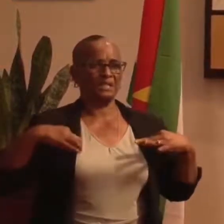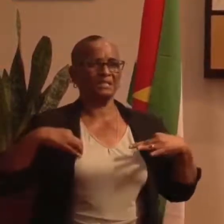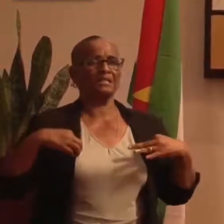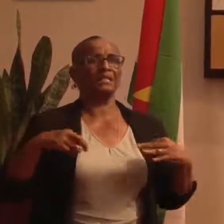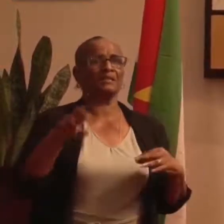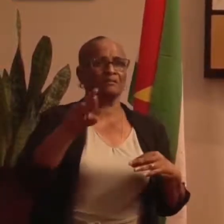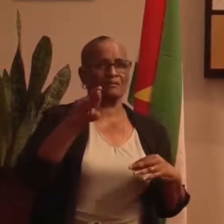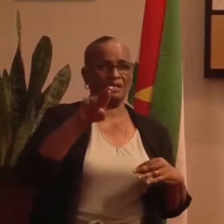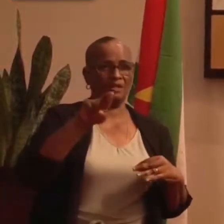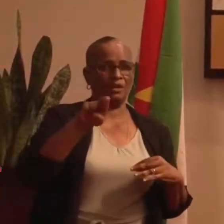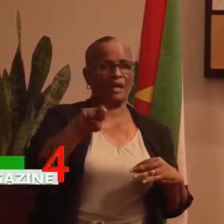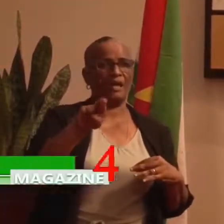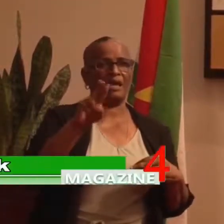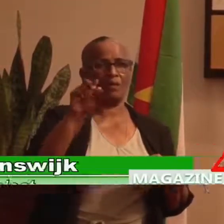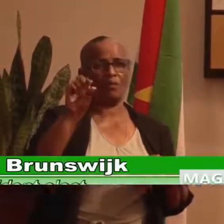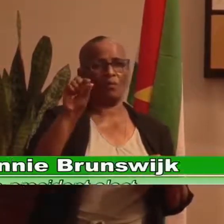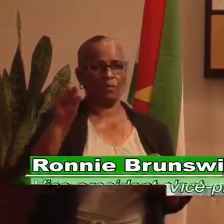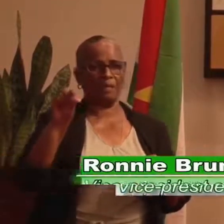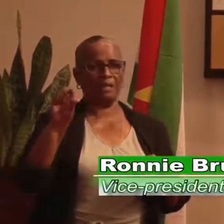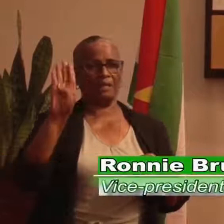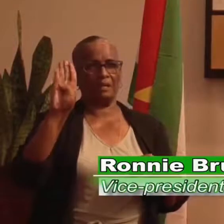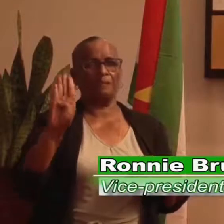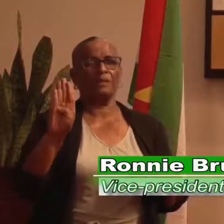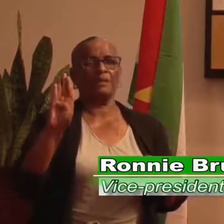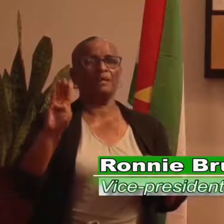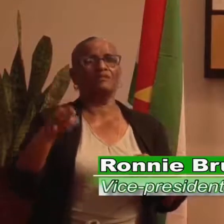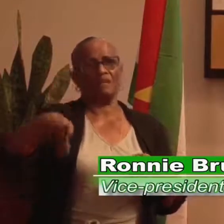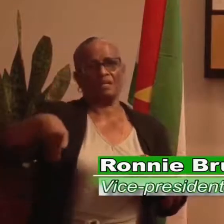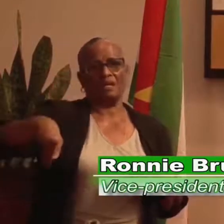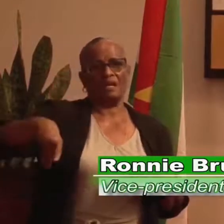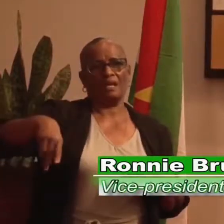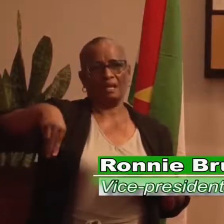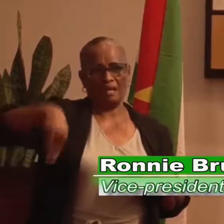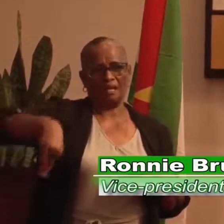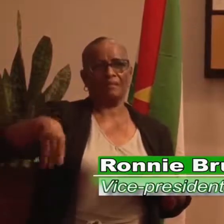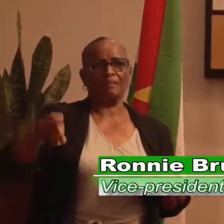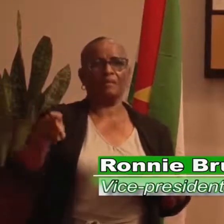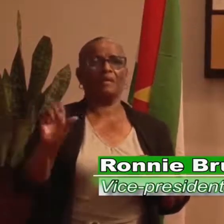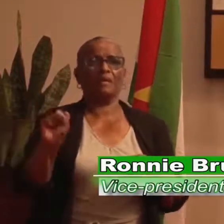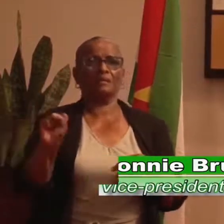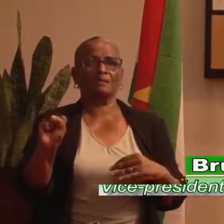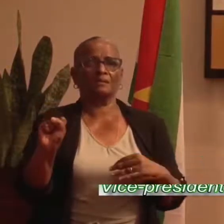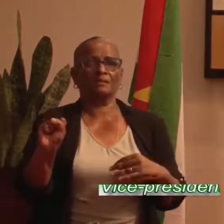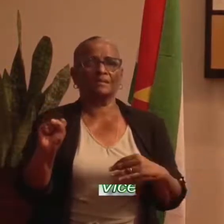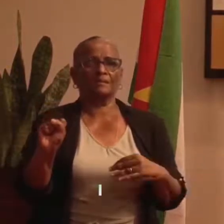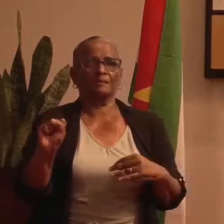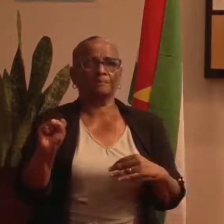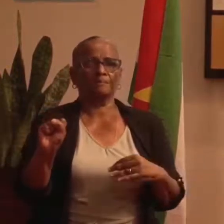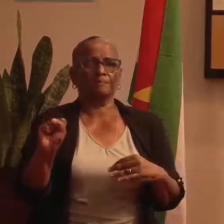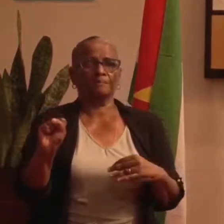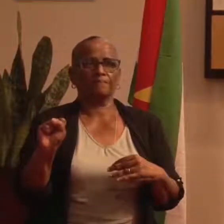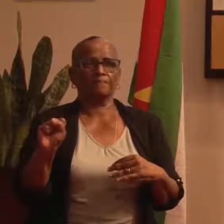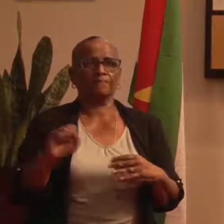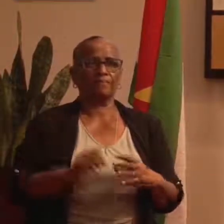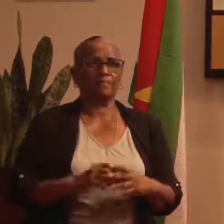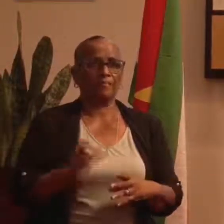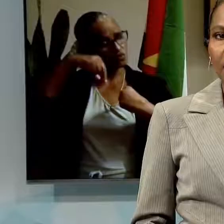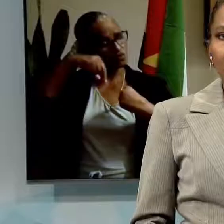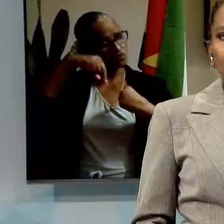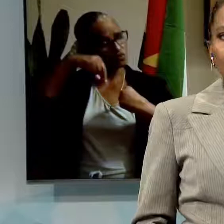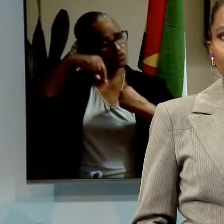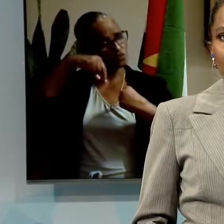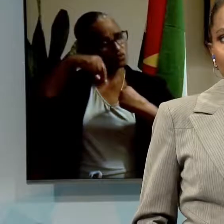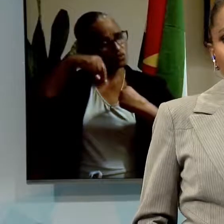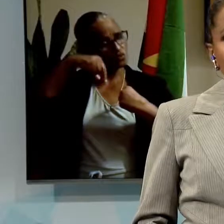NPS en daar gaat Silvano Chun Aheng. Dat is het team.